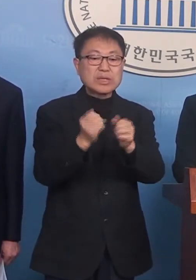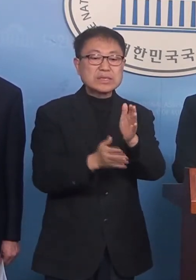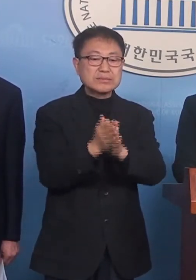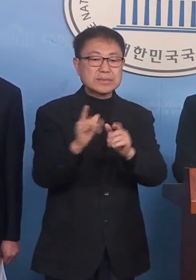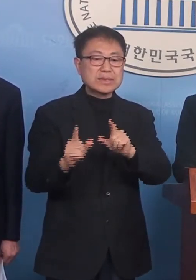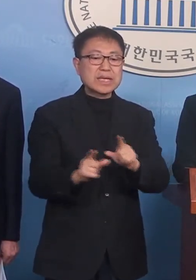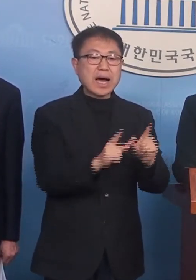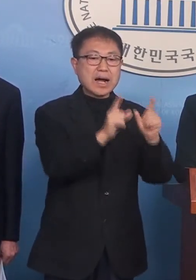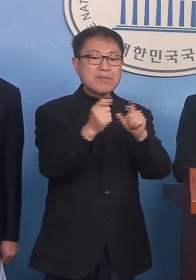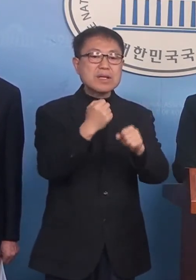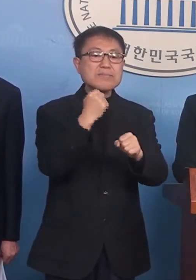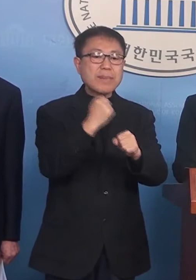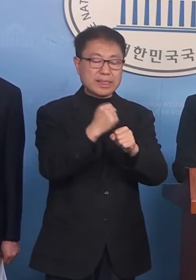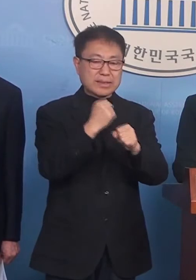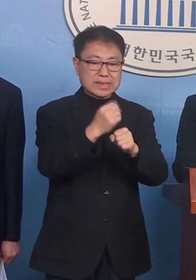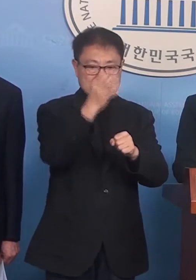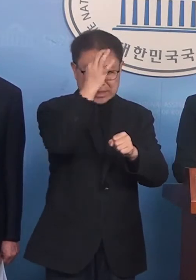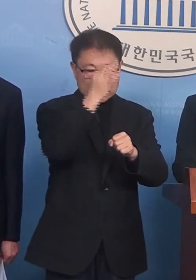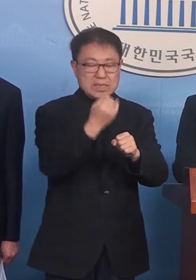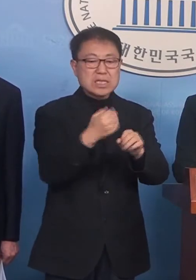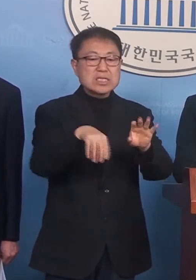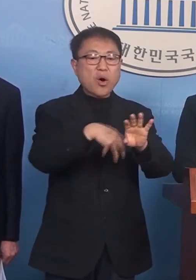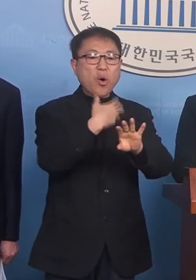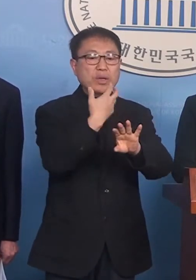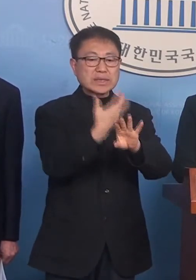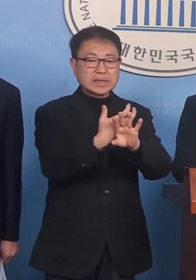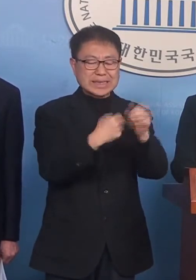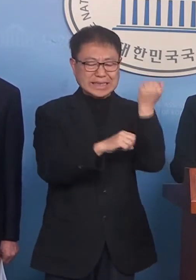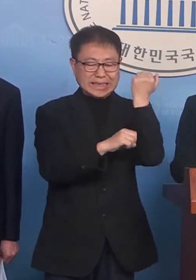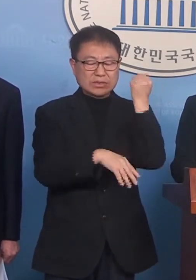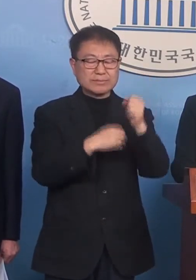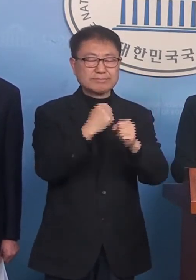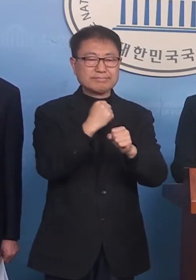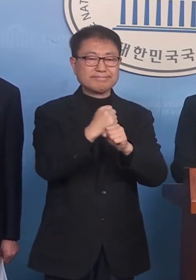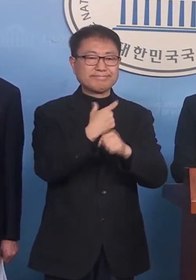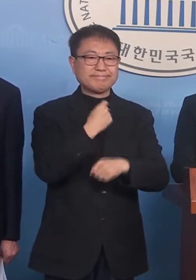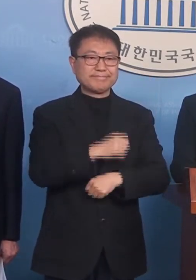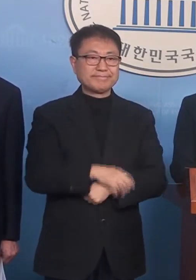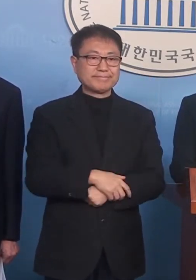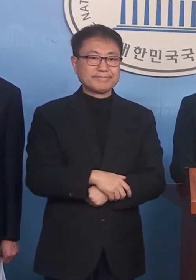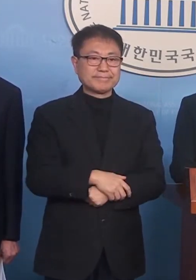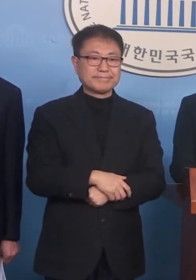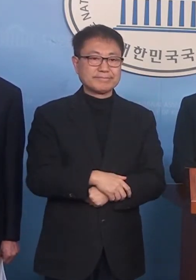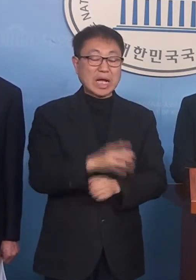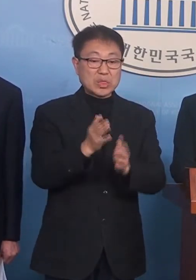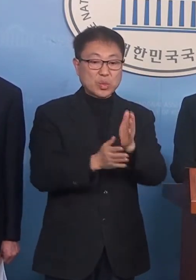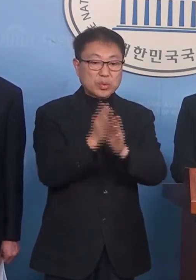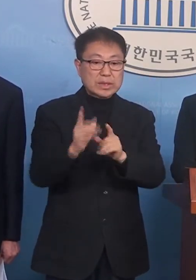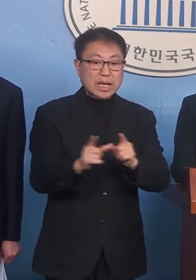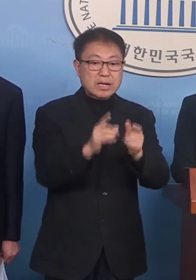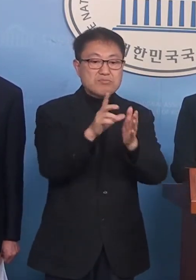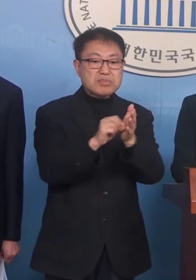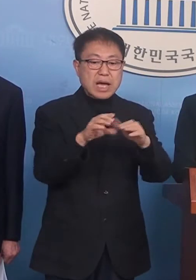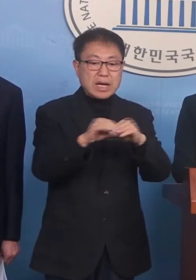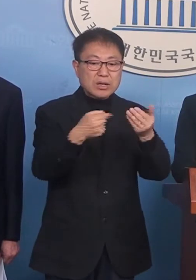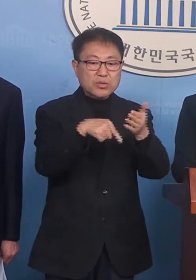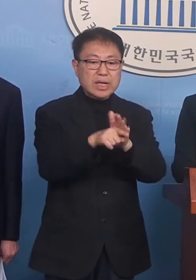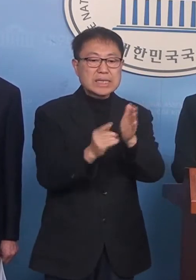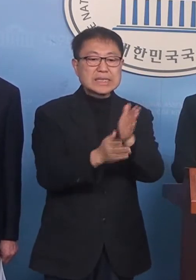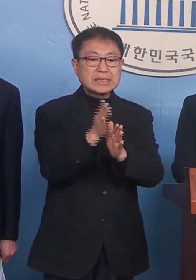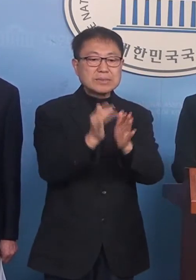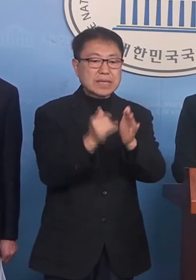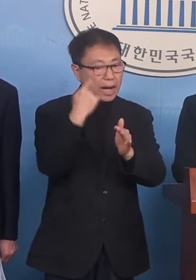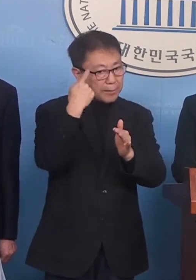시민들의 살림을 채우는 기술 혁신의 플랫폼을 구축하겠습니다. 도시의 삶의 문제를 해결하기 위한